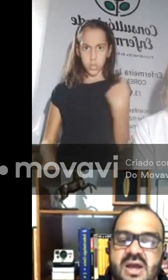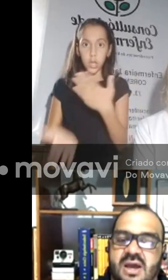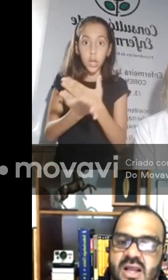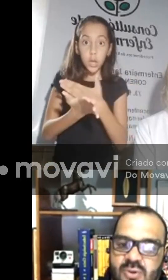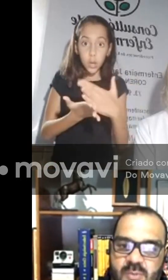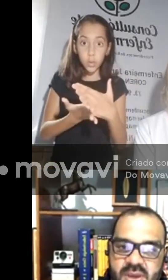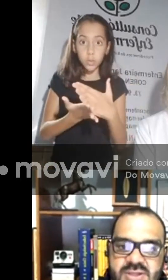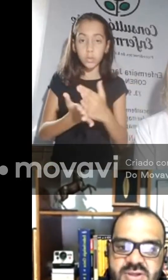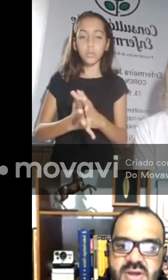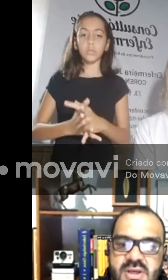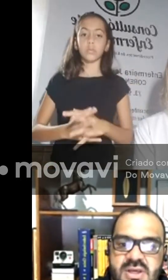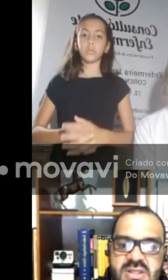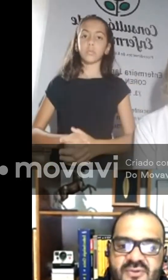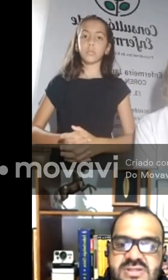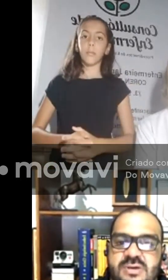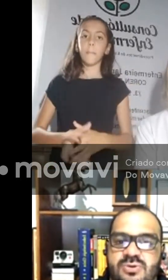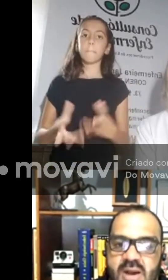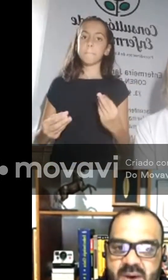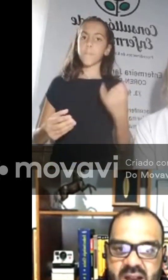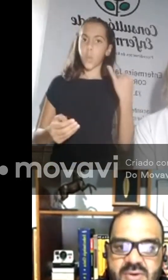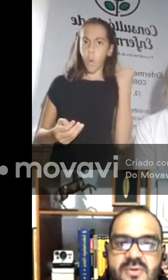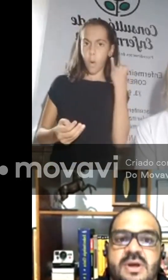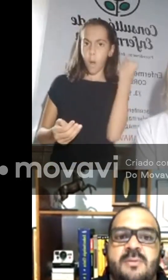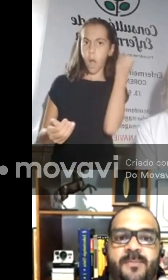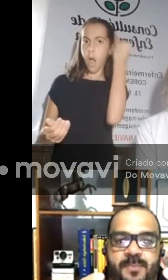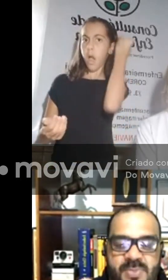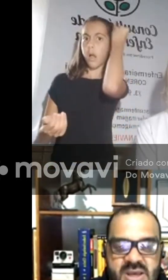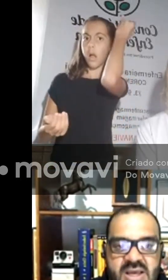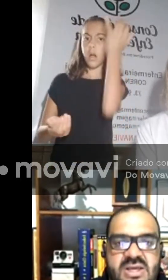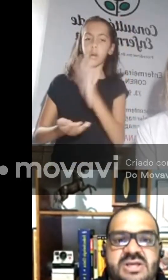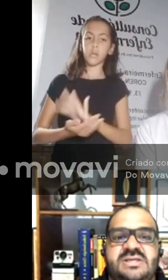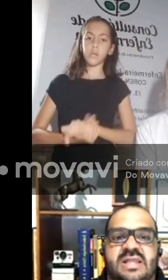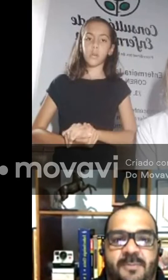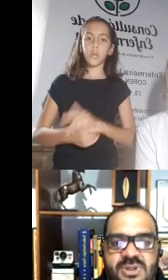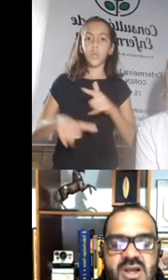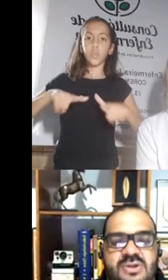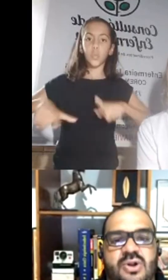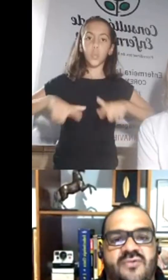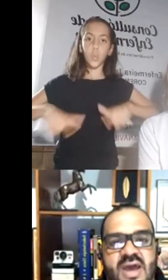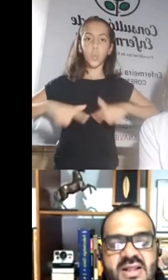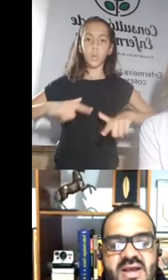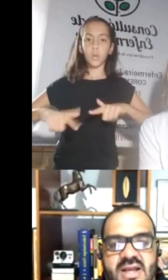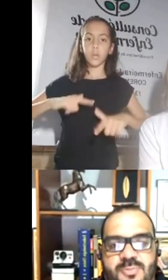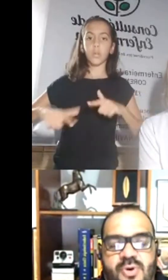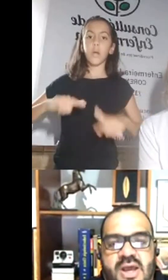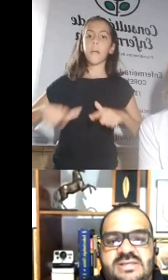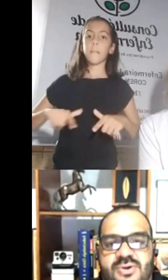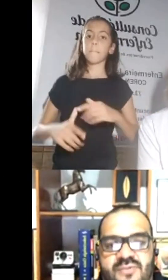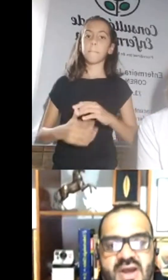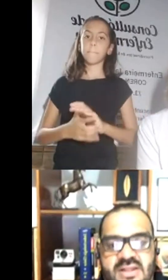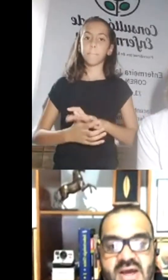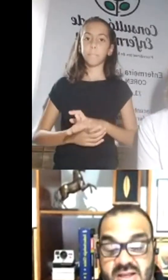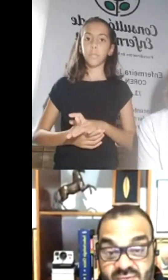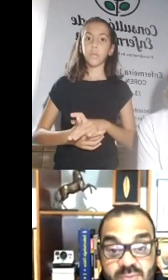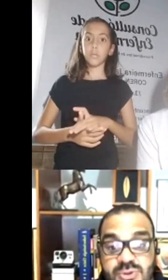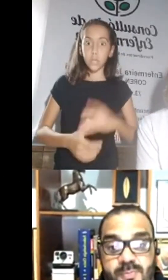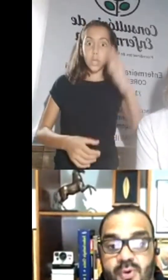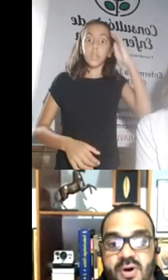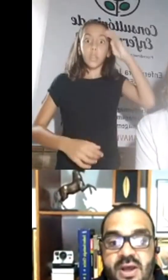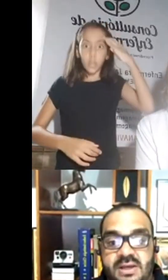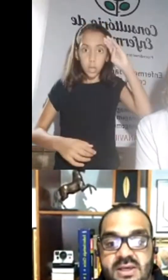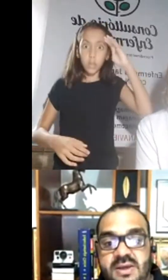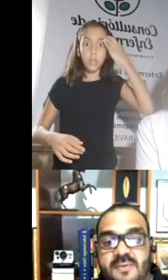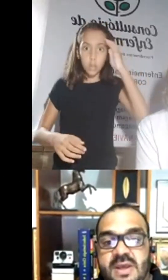iniciar gradualmente e está fazendo um trabalho e aí a gente se adaptando à nova realidade, porque essa é uma nova realidade. Vamos